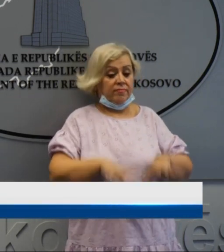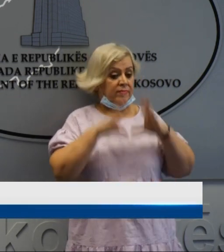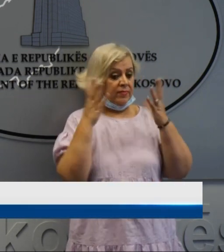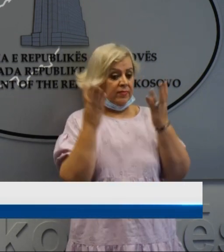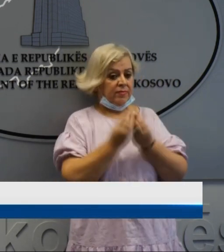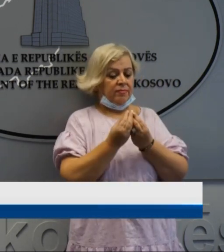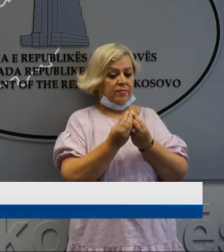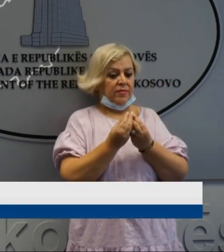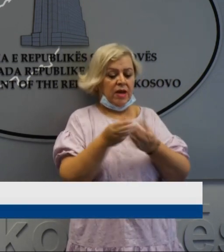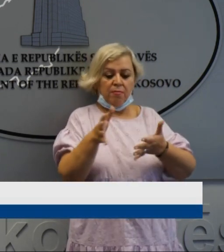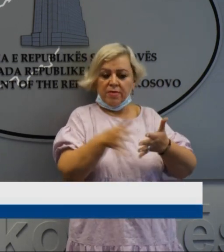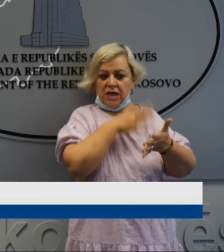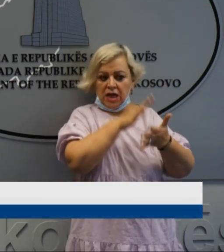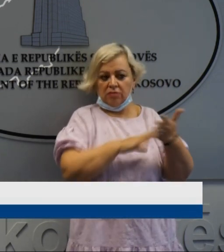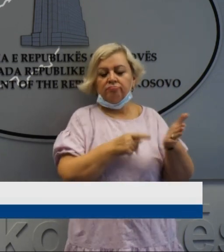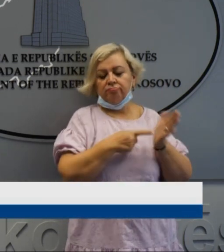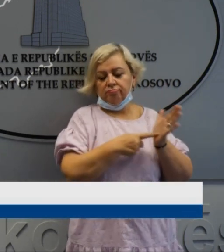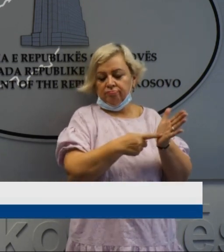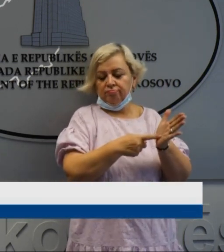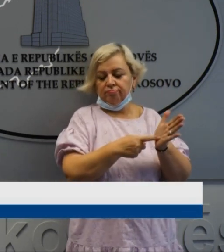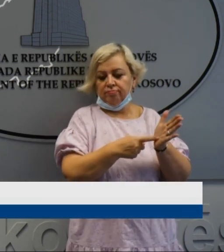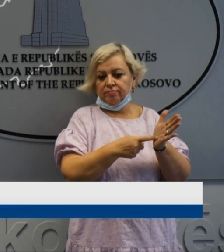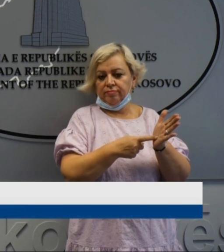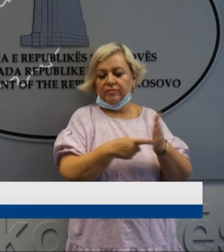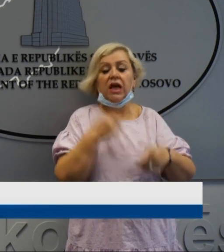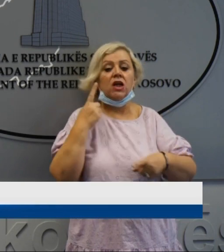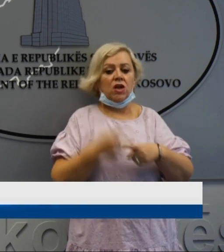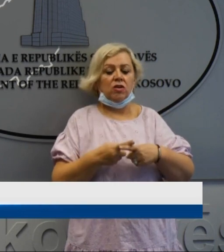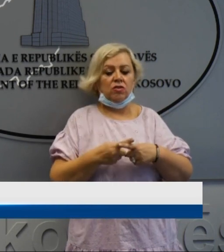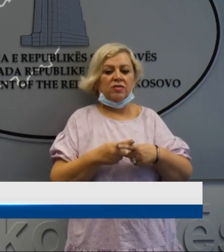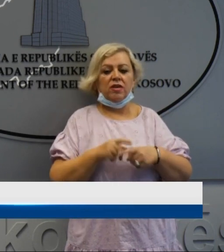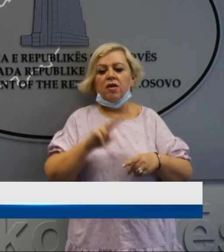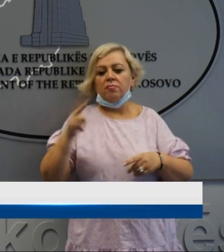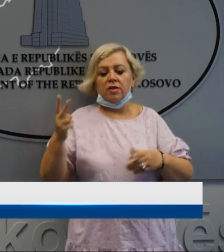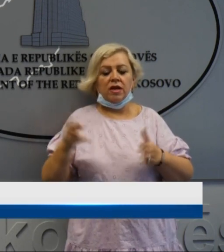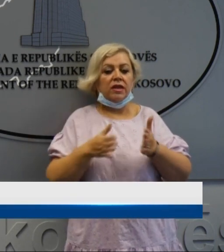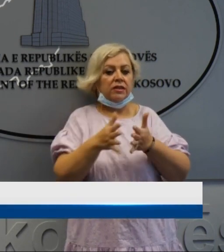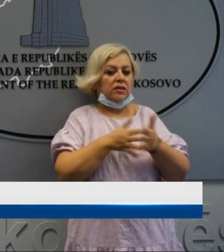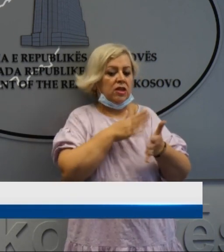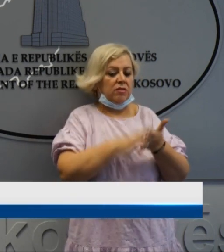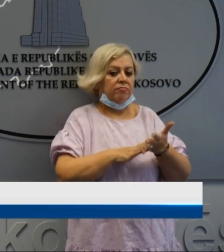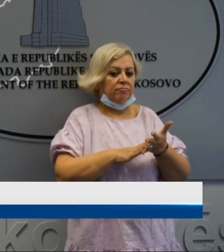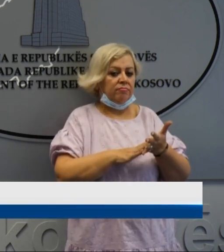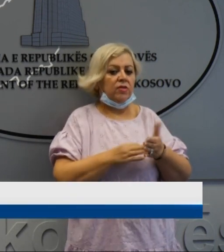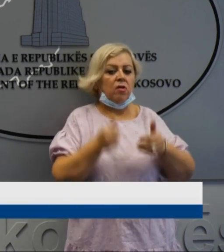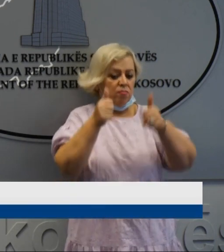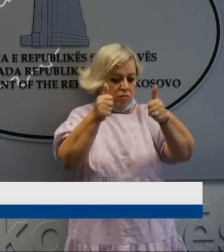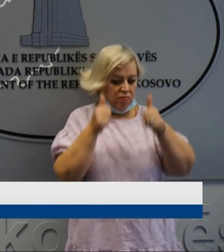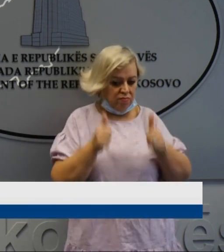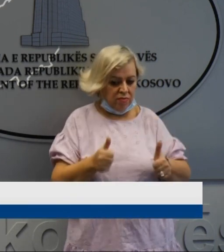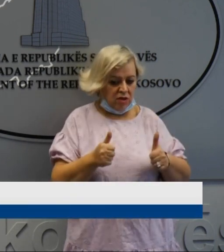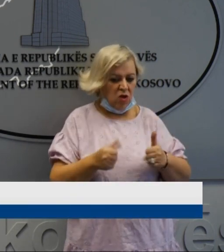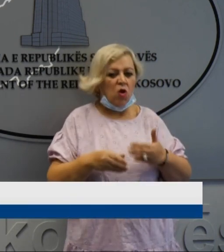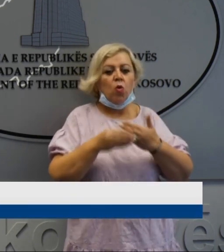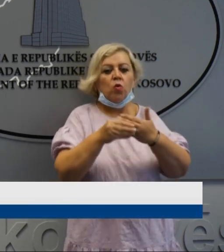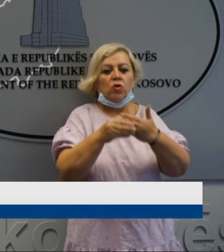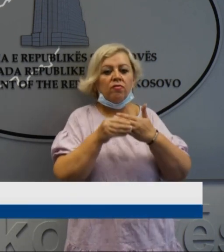Të gjitha janë në planin operativ, të cili natyrisht, sikur planet tjera që janë bërë publike edhe